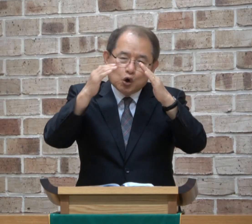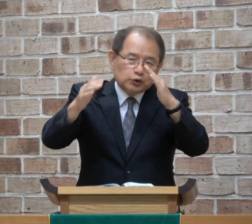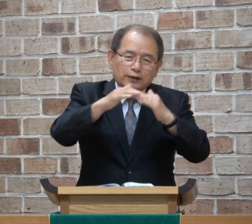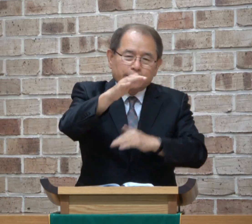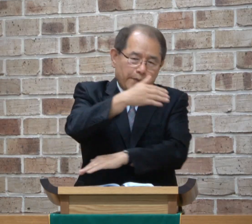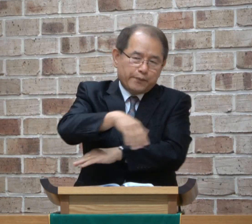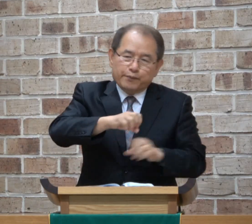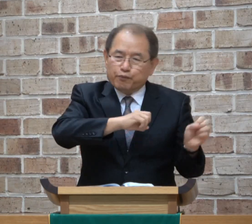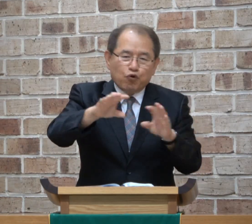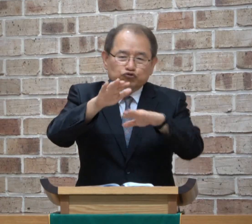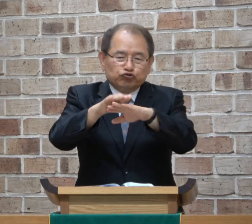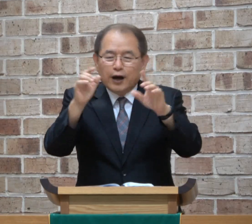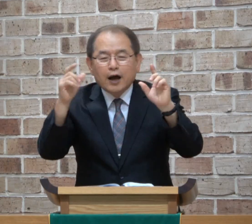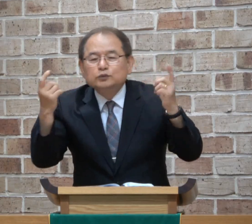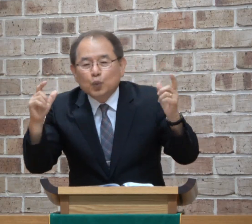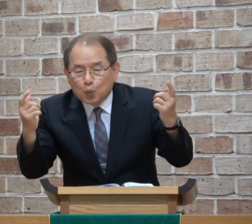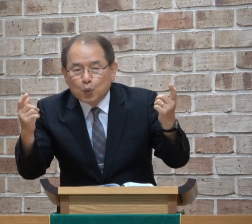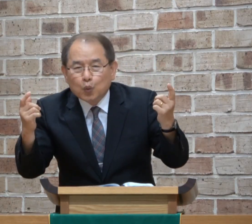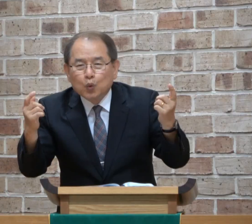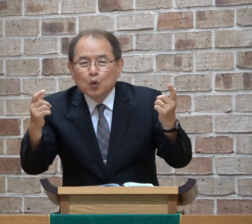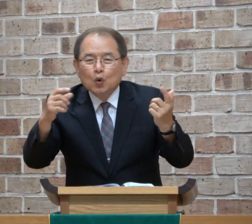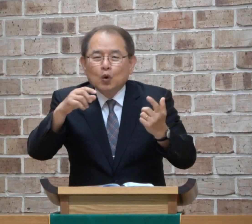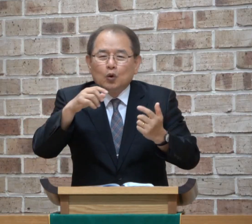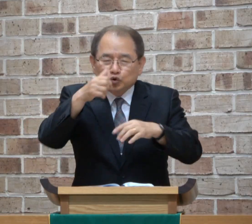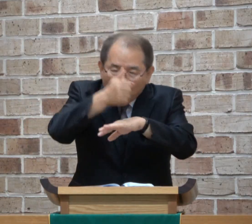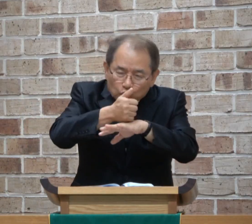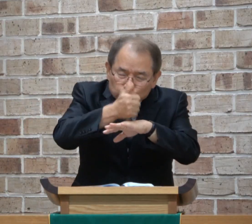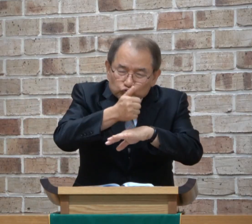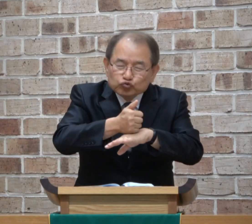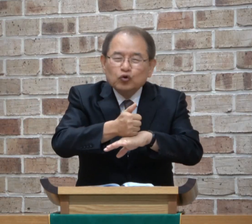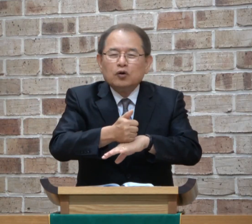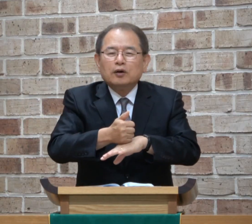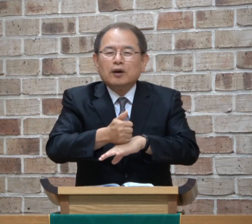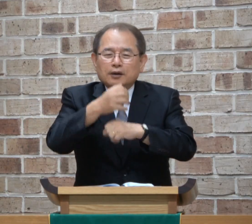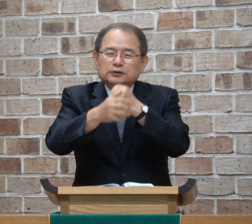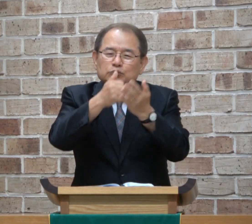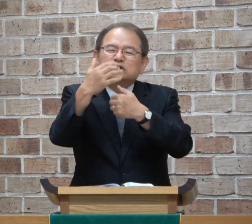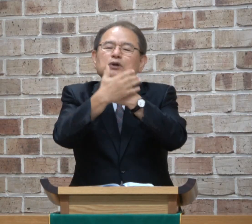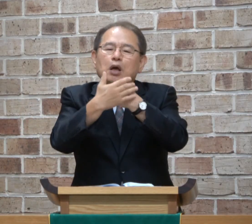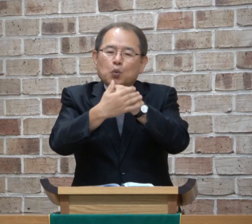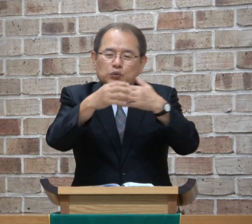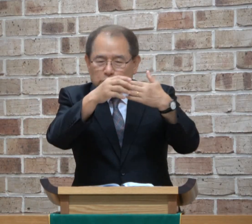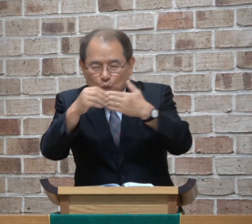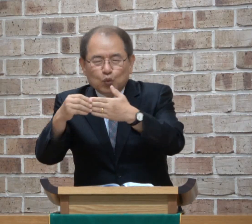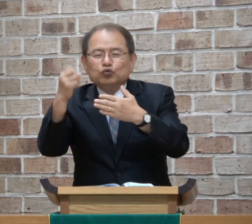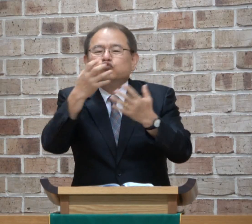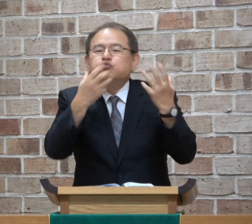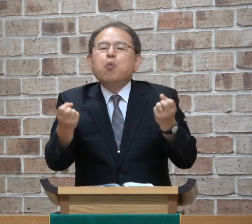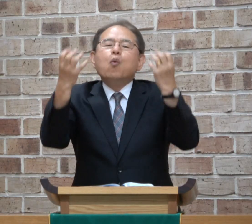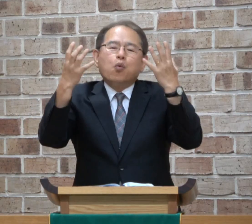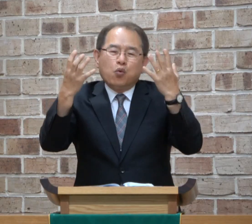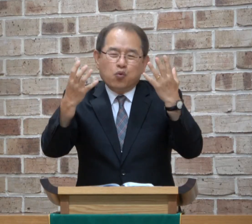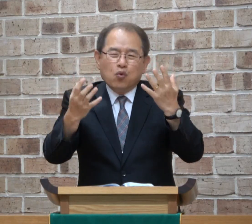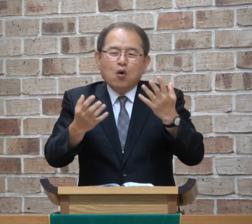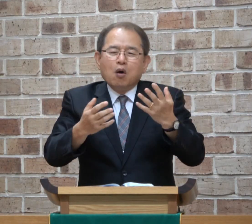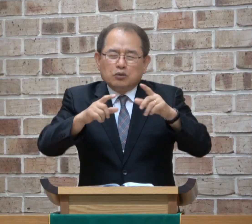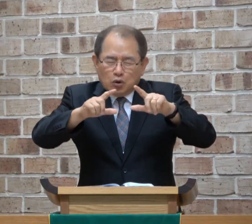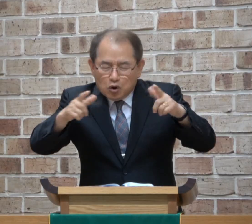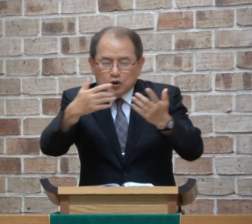자를 찾으십니다. 그리고 그 경건한 자를 내버려 두지 않습니다. 그리고 하나님의 은혜와 인도로 축복하시고